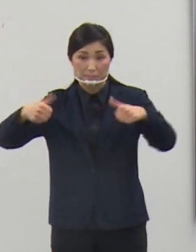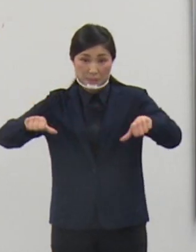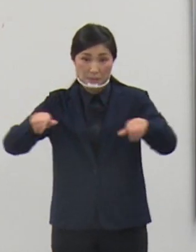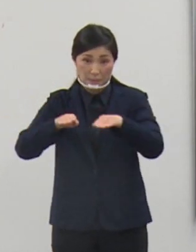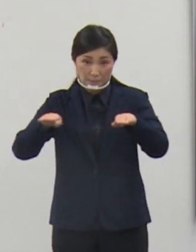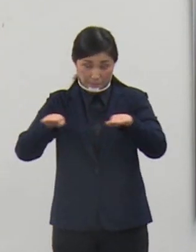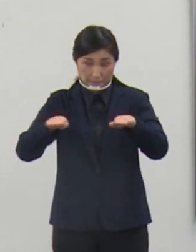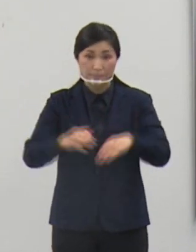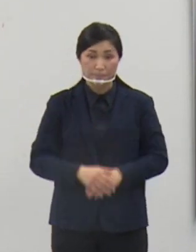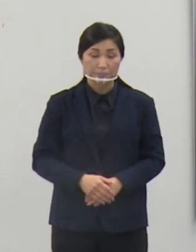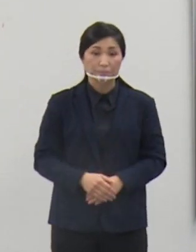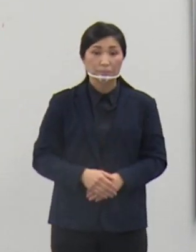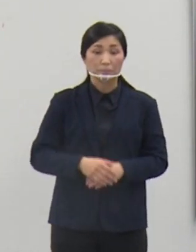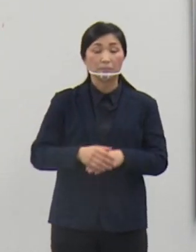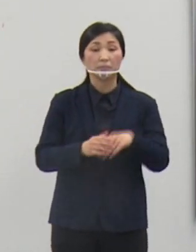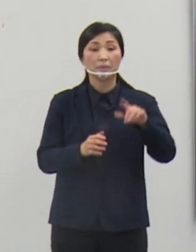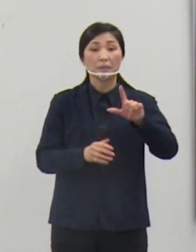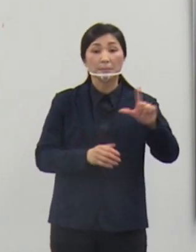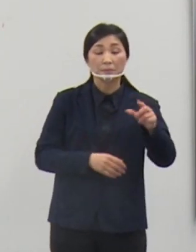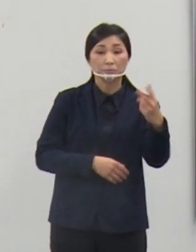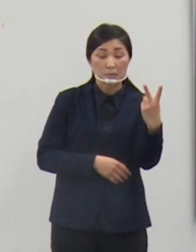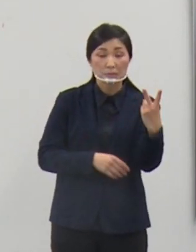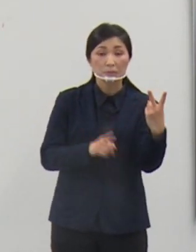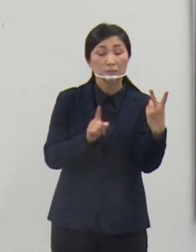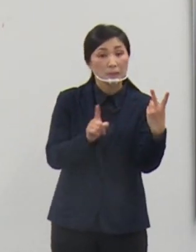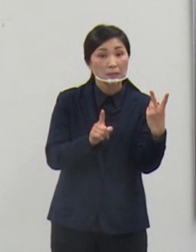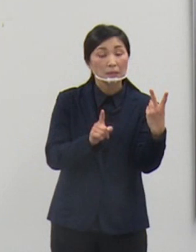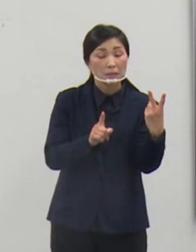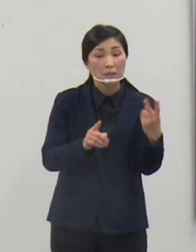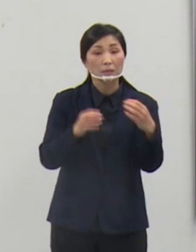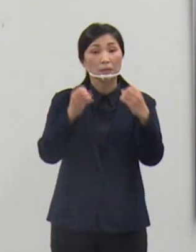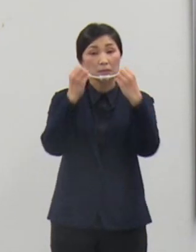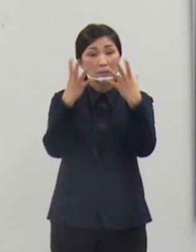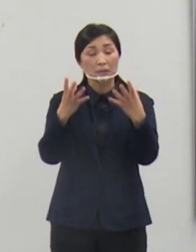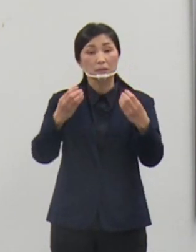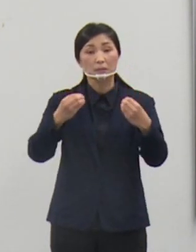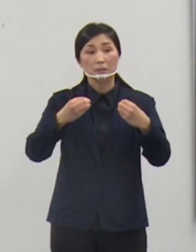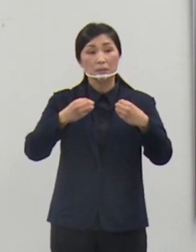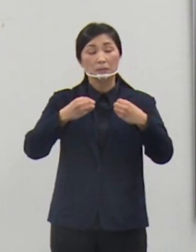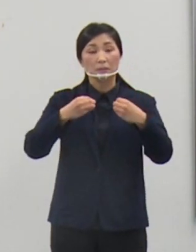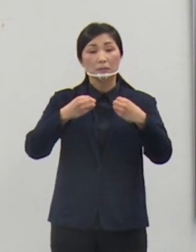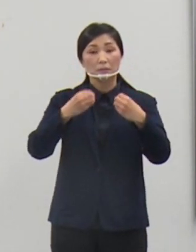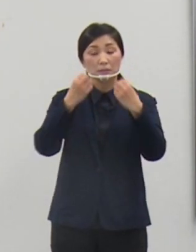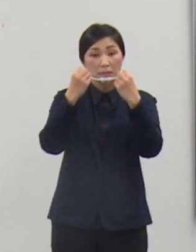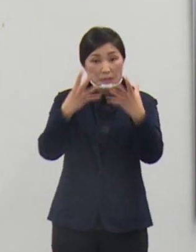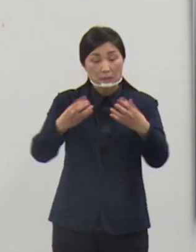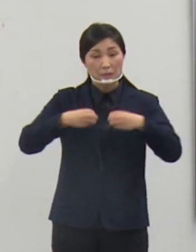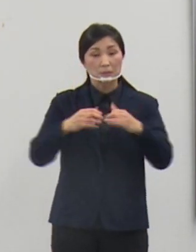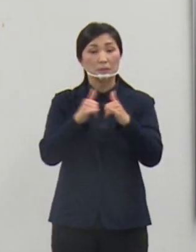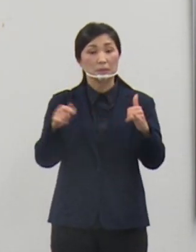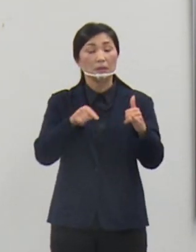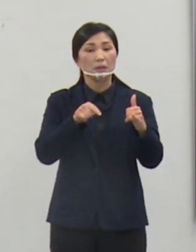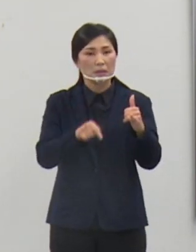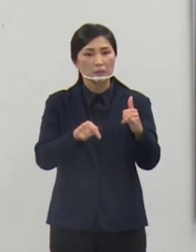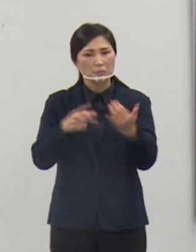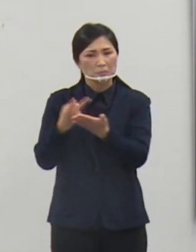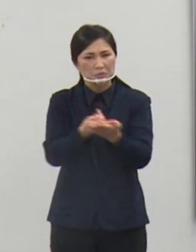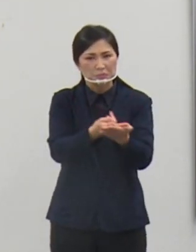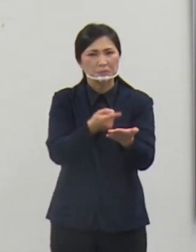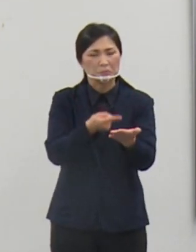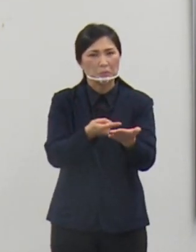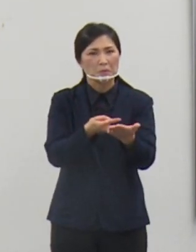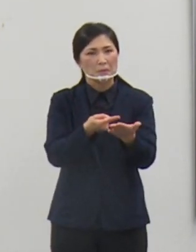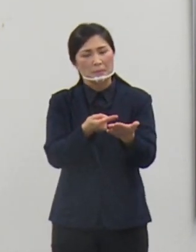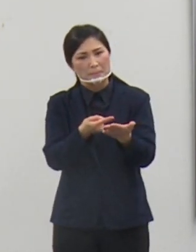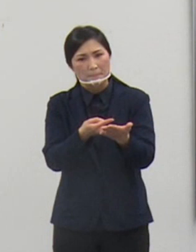新規陽性者が増加し、一般医療及び新型コロナウイルス感染症への医療に負荷が生じ始める警